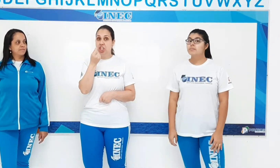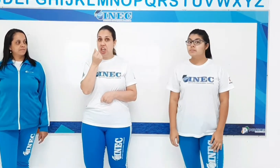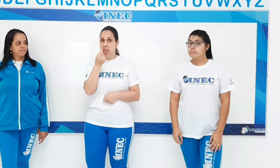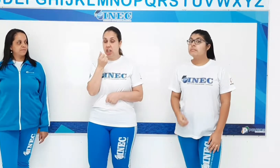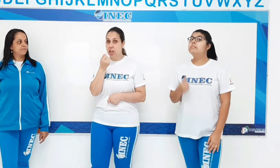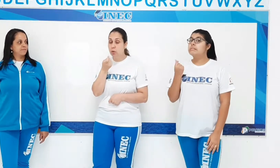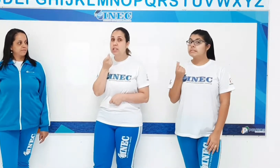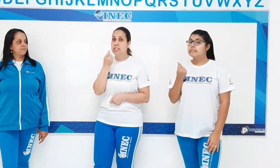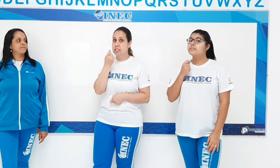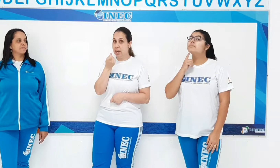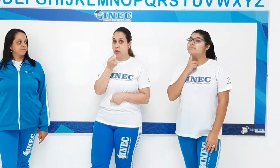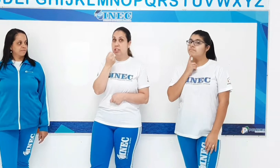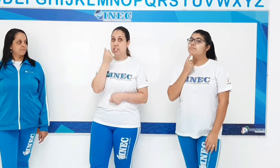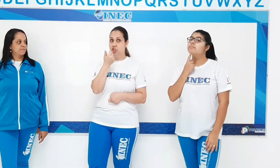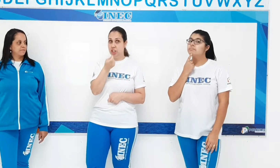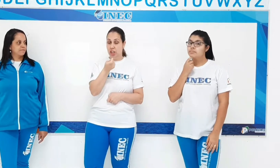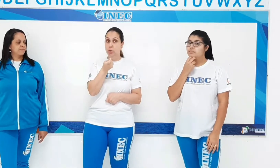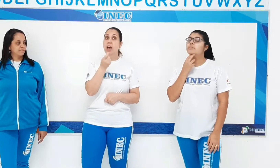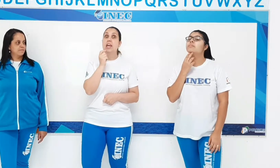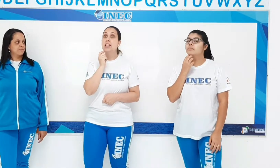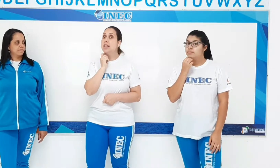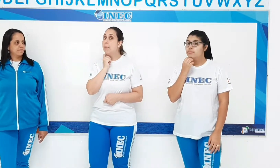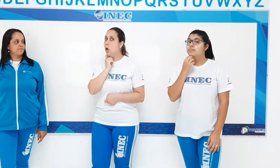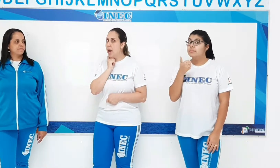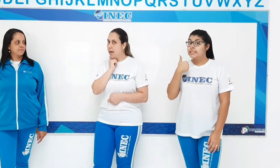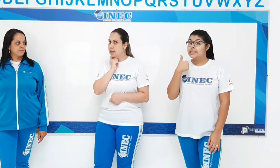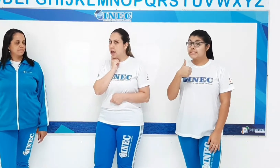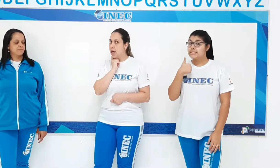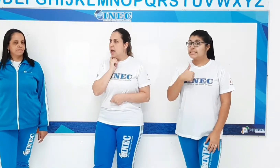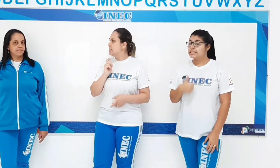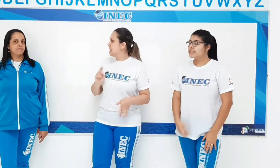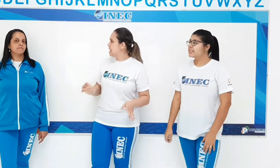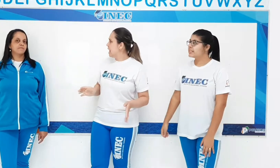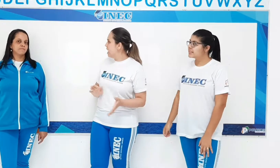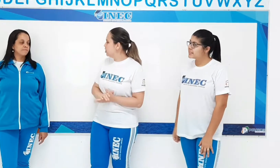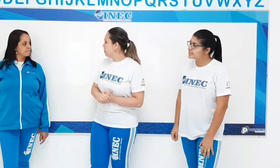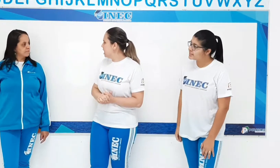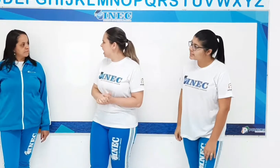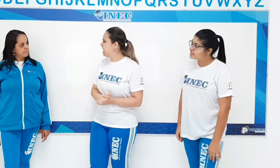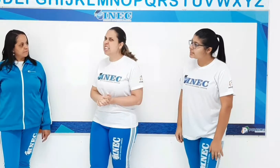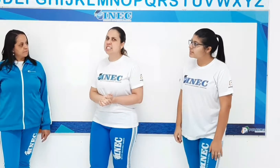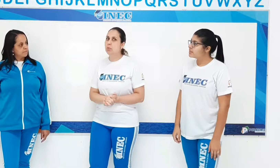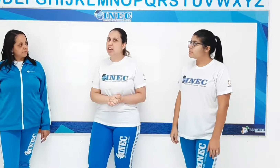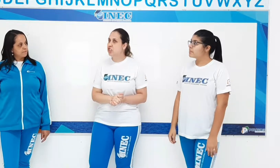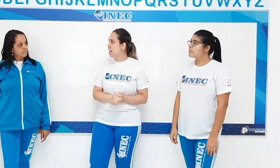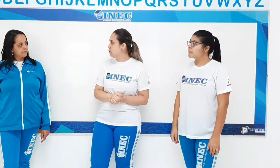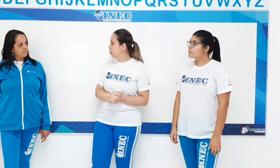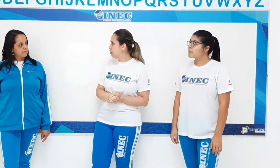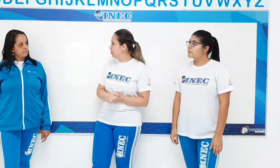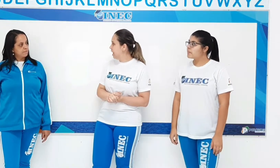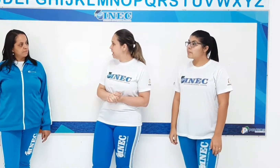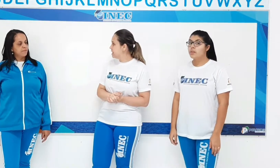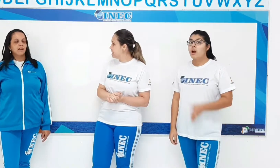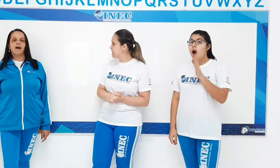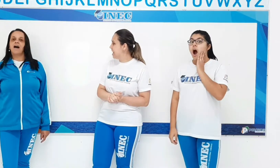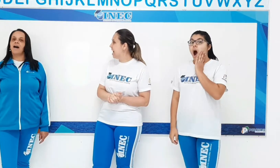do dinheiro, das cédulas em dinheiro e da moeda. Será, Tia Maria, que eles têm moedinha lá no